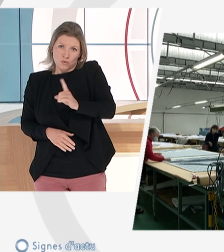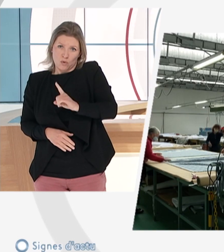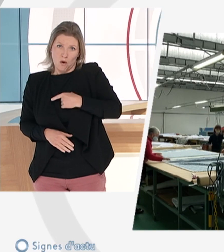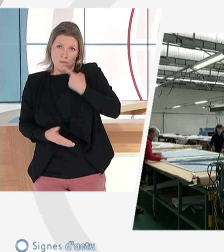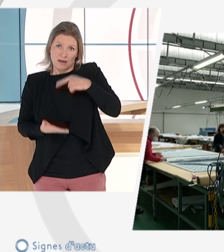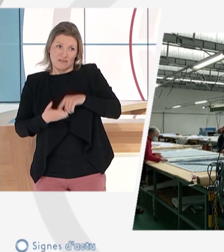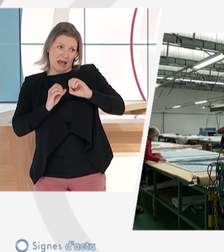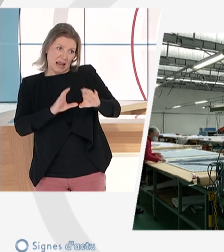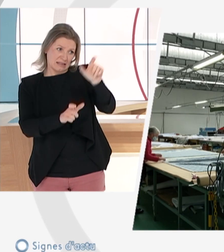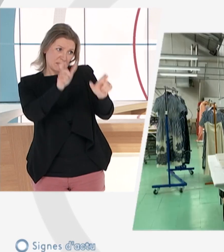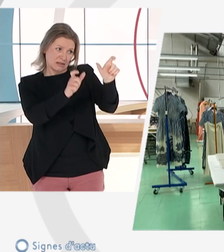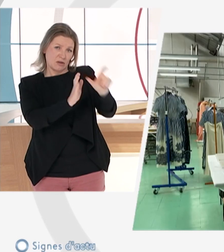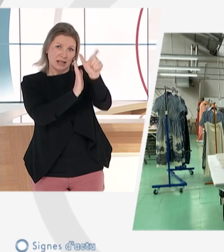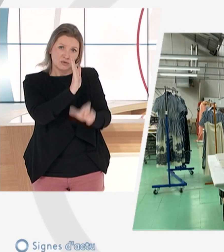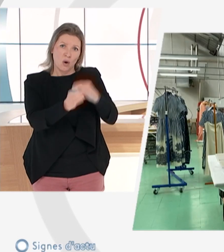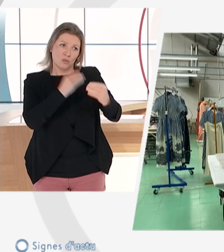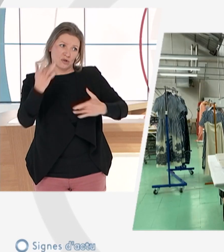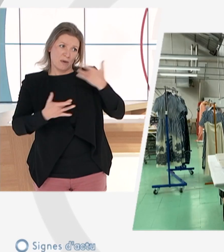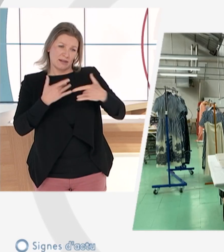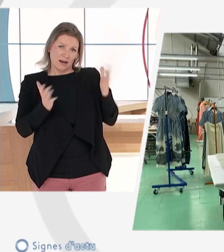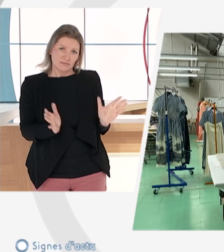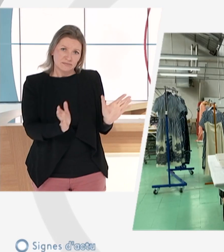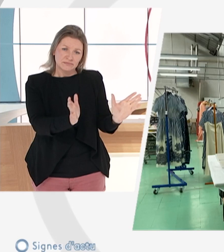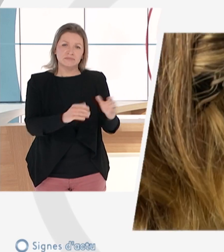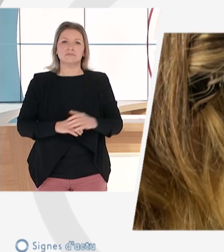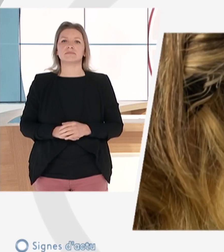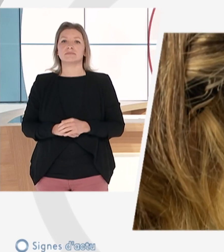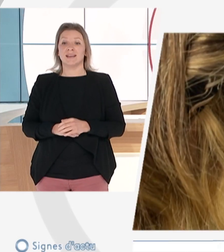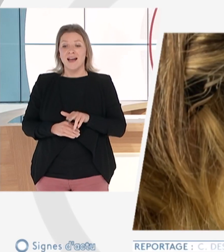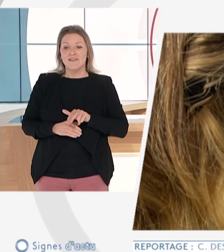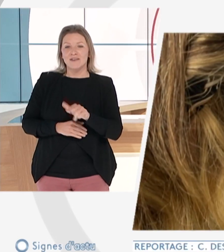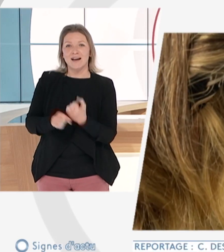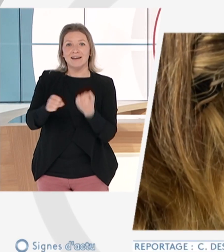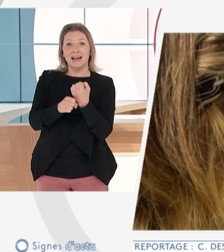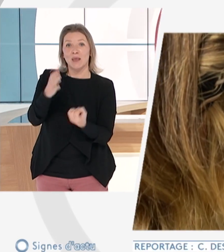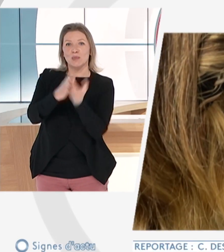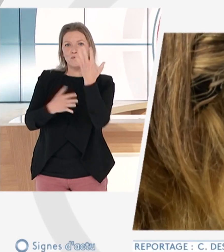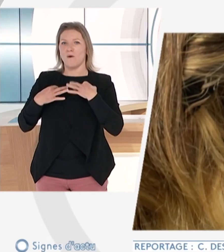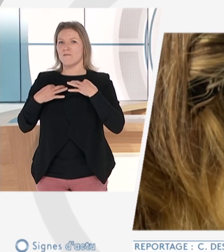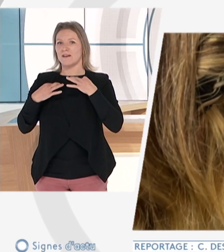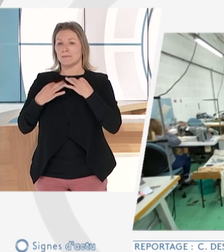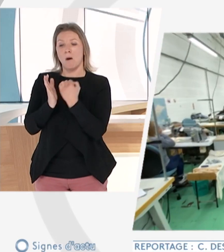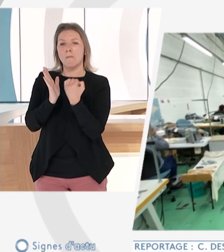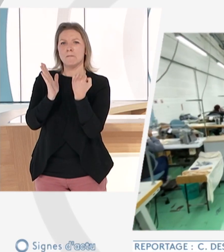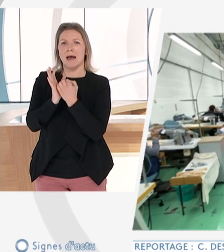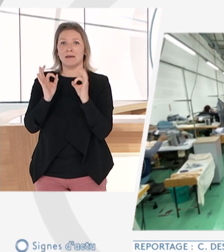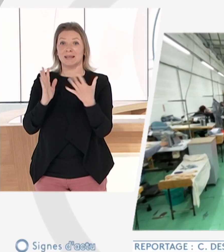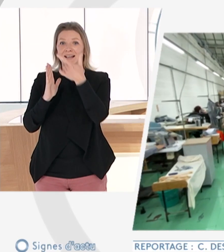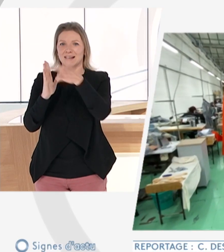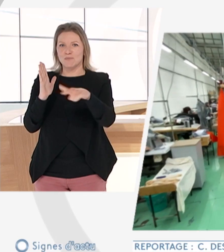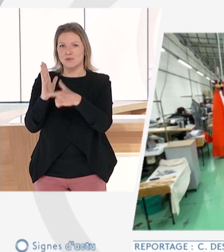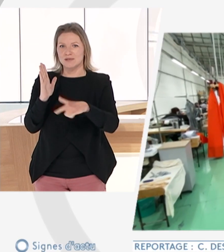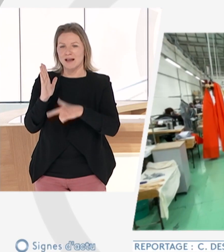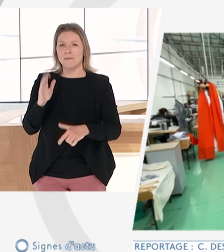ou dans le spectacle. C2000 va lancer une nouvelle gamme de prêt-à-porter pour Luca Zacce, marque Limougeaude, qui jusque-là ne faisait que du haut de